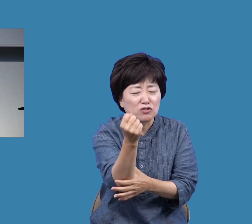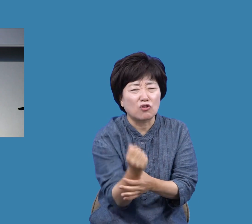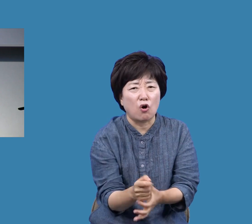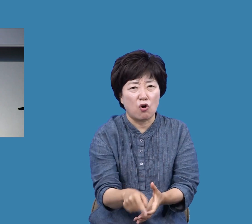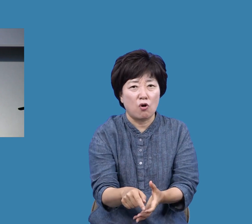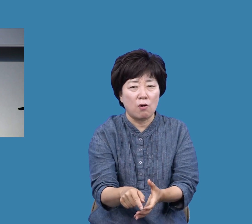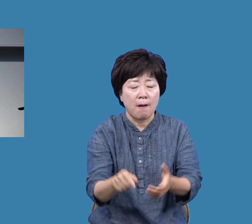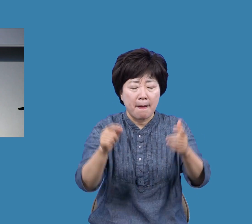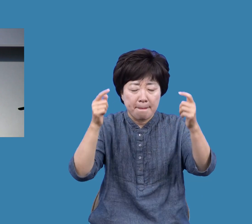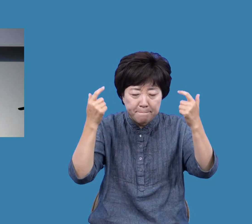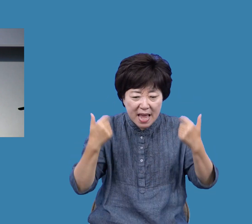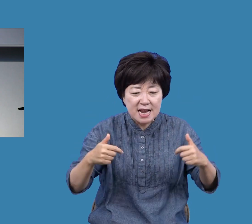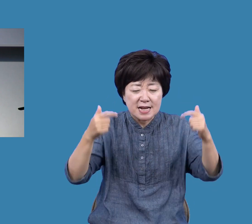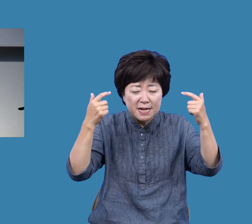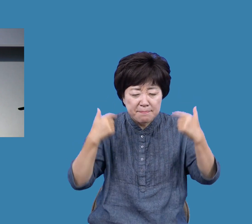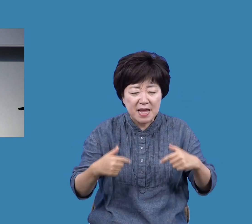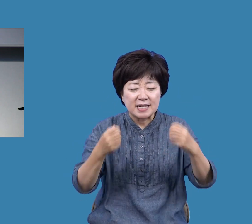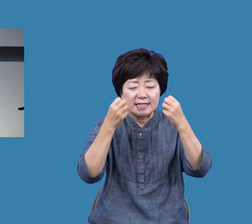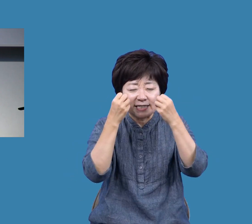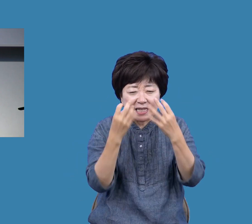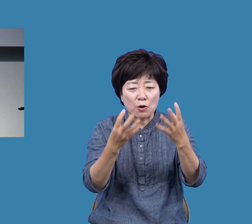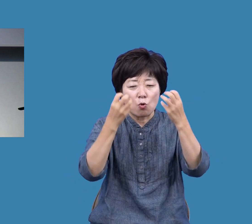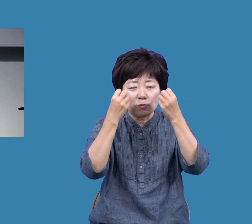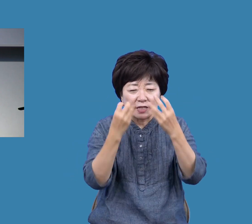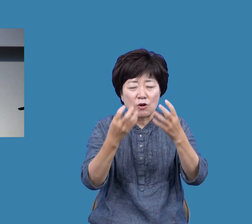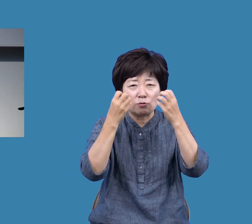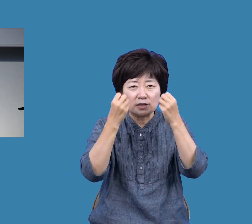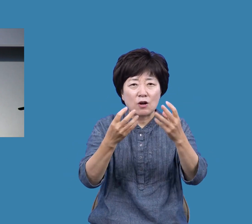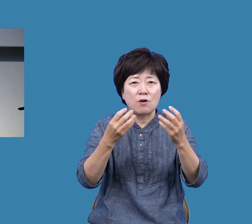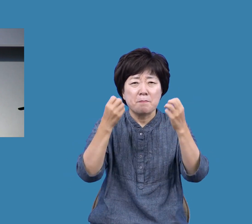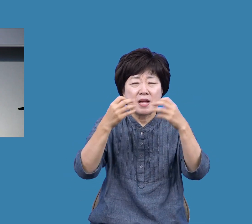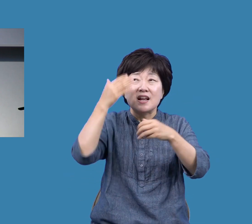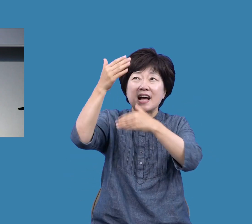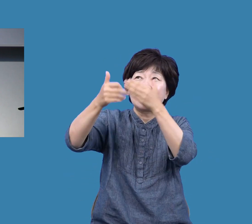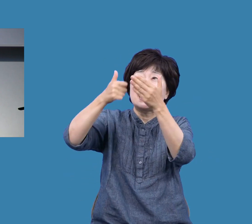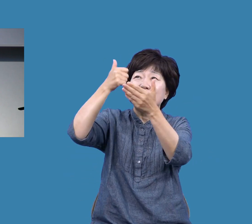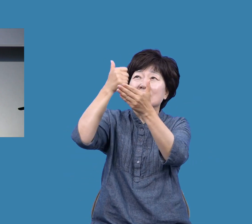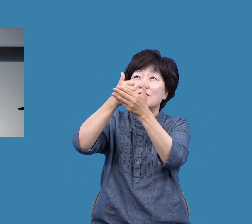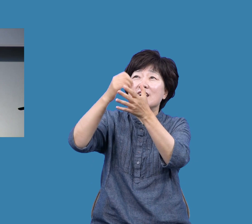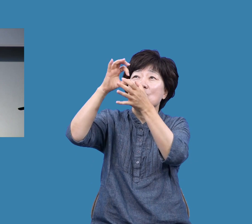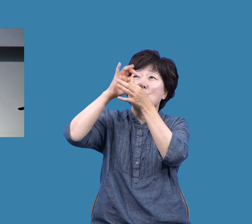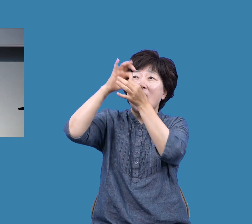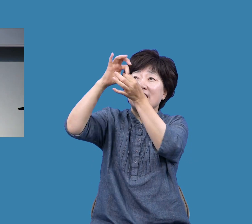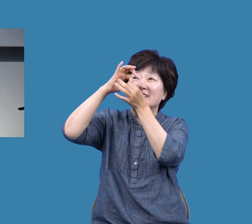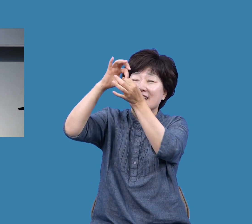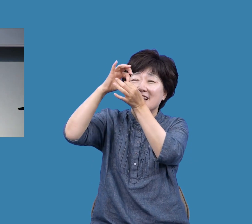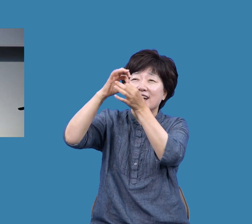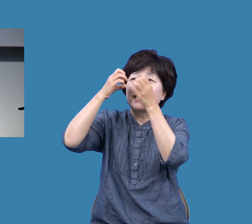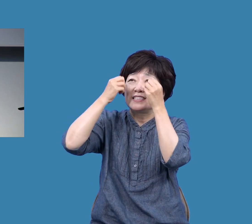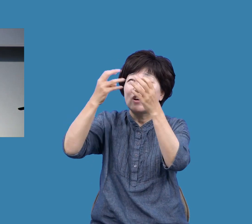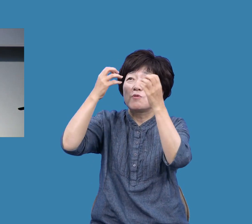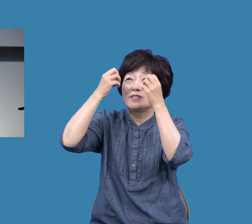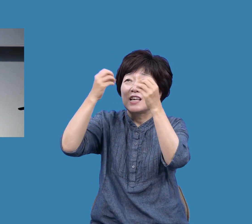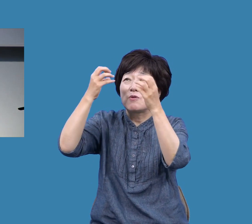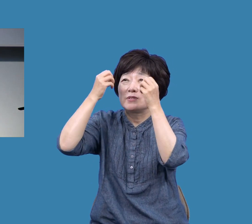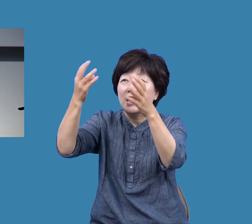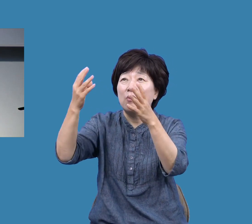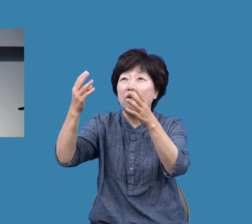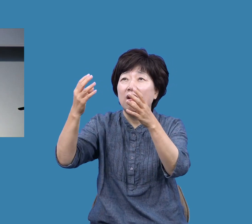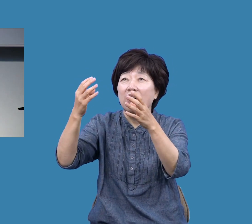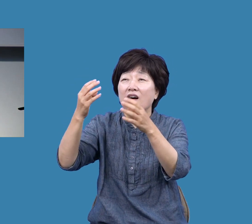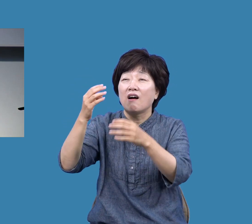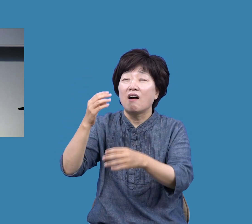매일매일 갱신되고 매일매일 하나님과의 관계가 새로워지지 않으면 금방 묵어서 종교가 된다는